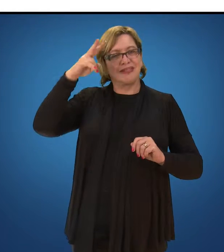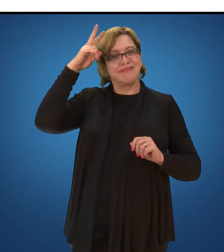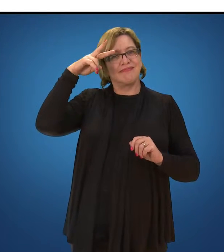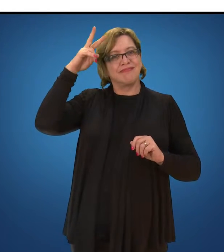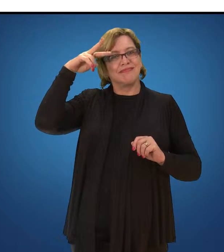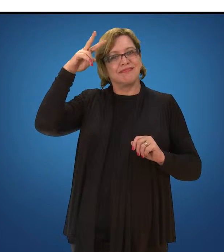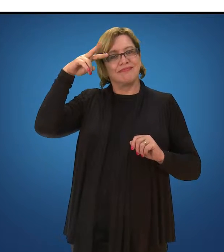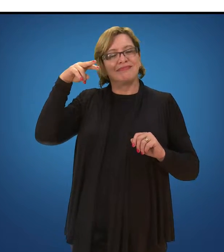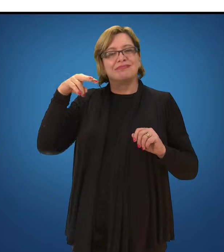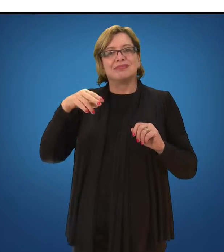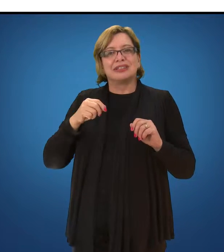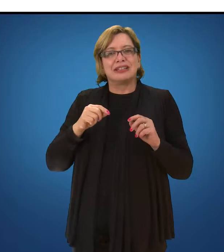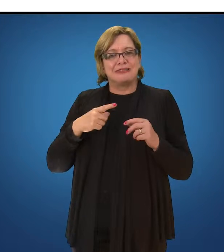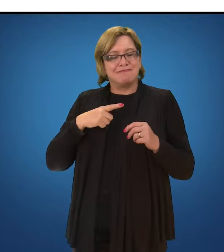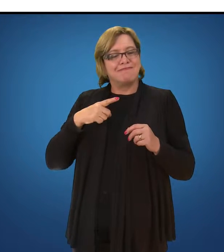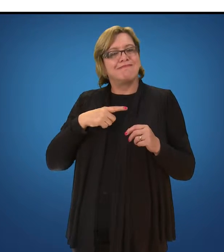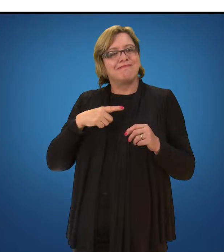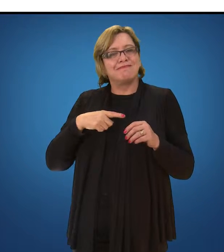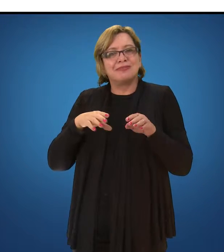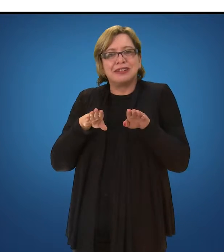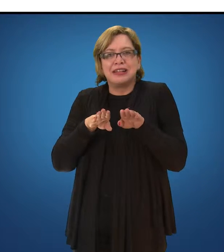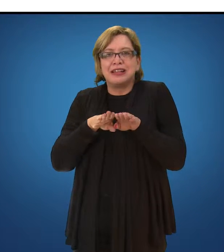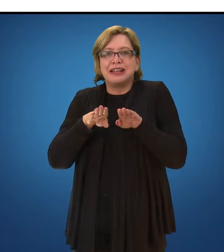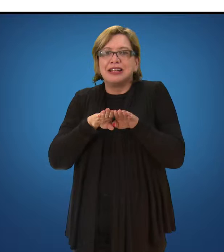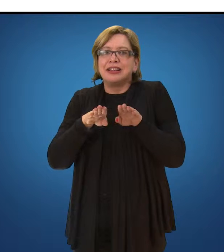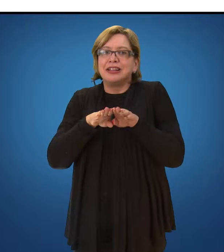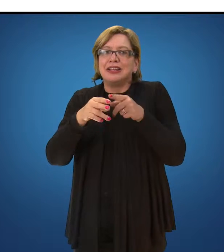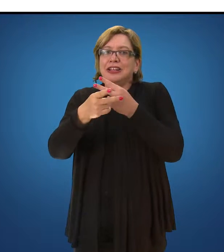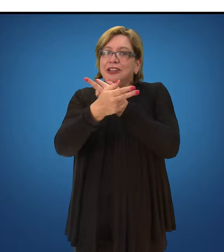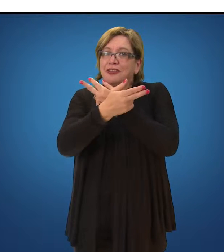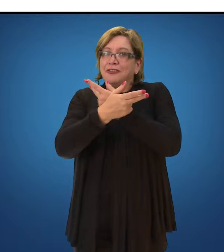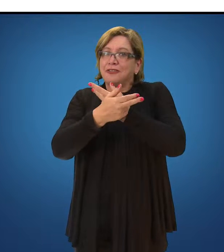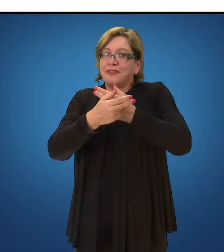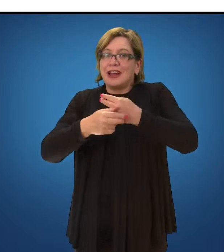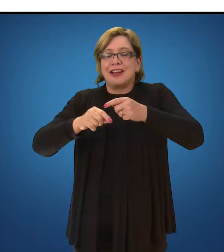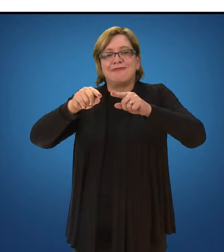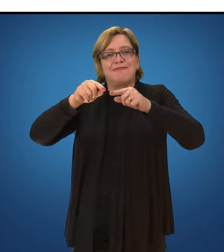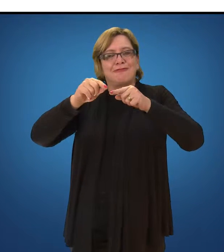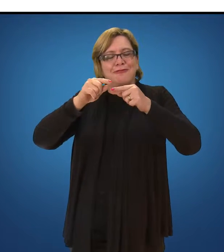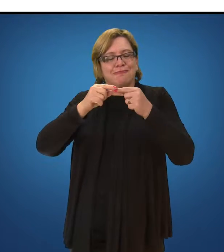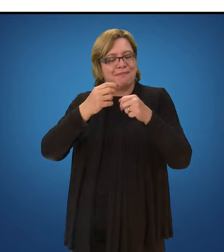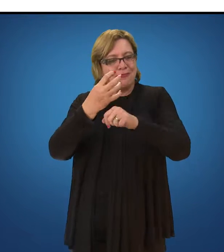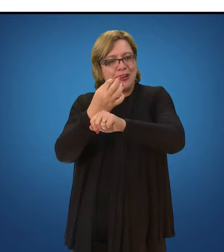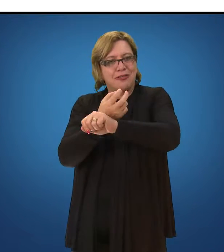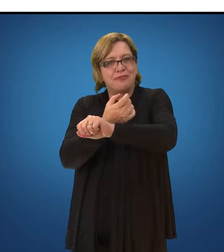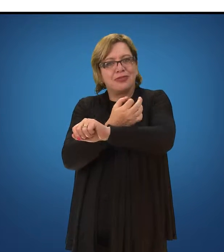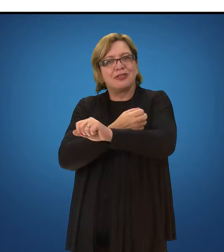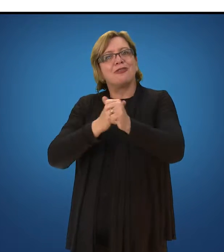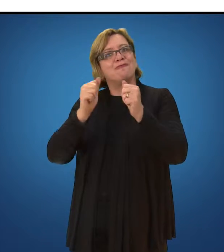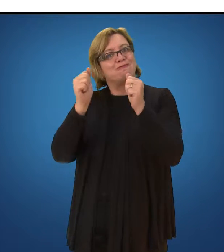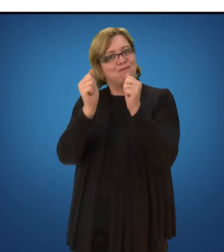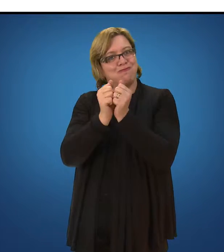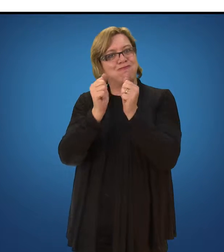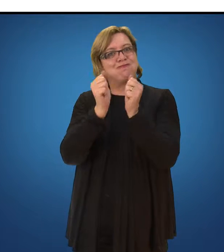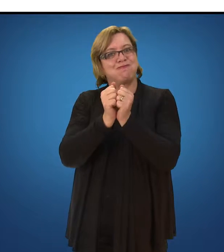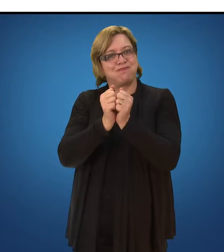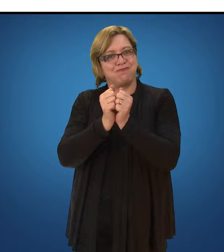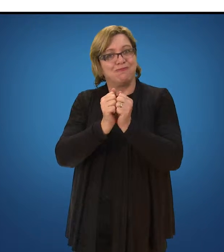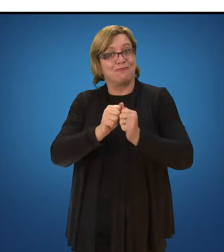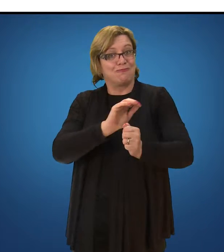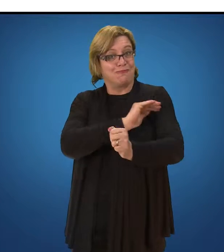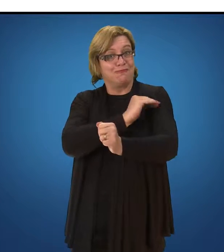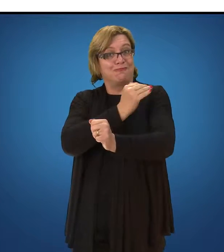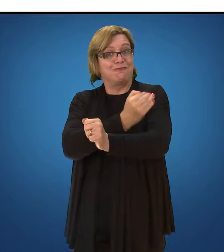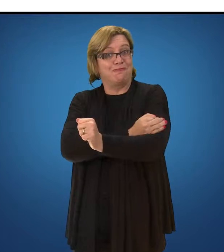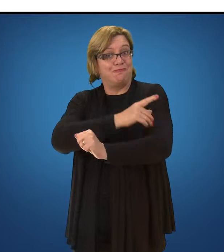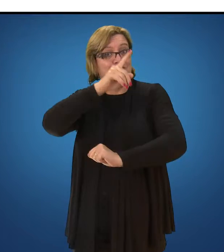Lembrar-se, além disso, carrega consigo uma série de elementos emocionais, uma carga emocional muito forte.